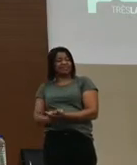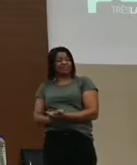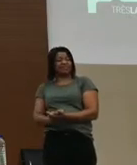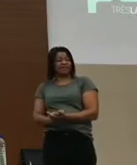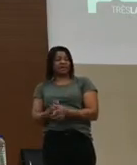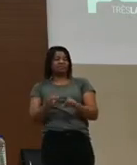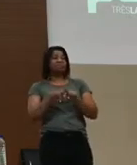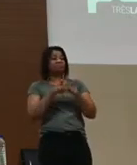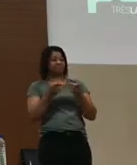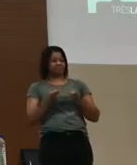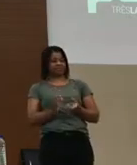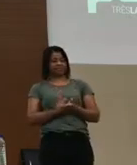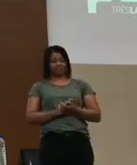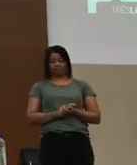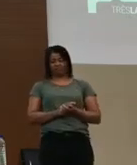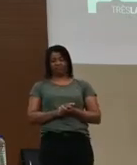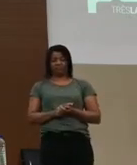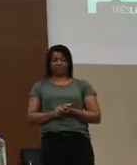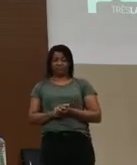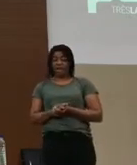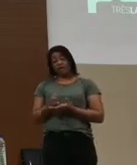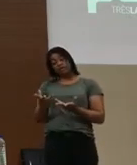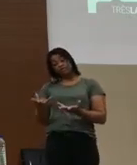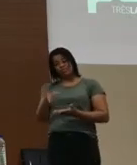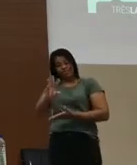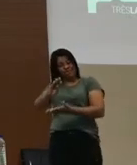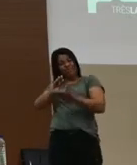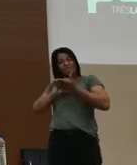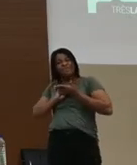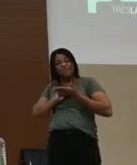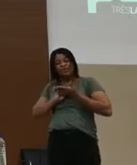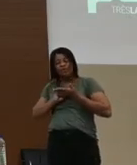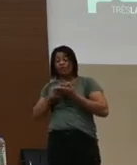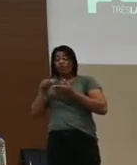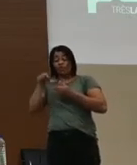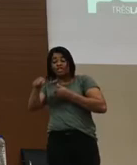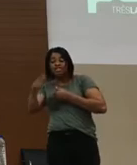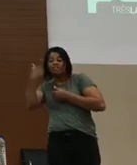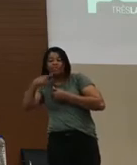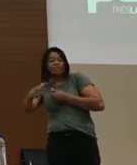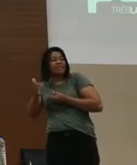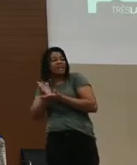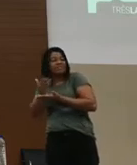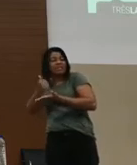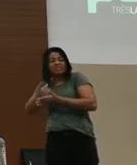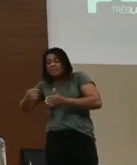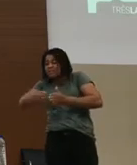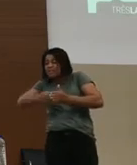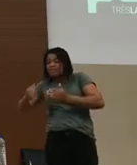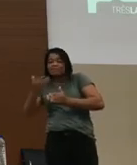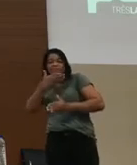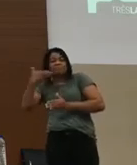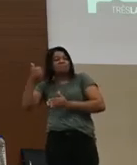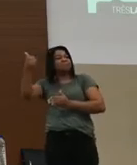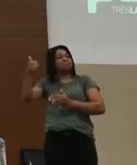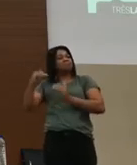mas eu vou falar uma coisa: você não vai fazer igual eu faço, você pode até fazer melhor, pode fazer,